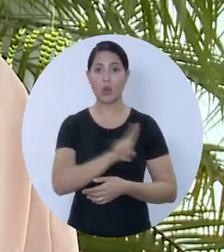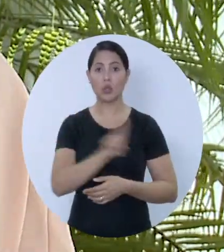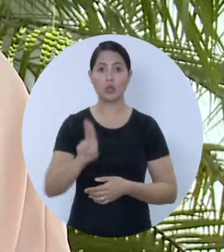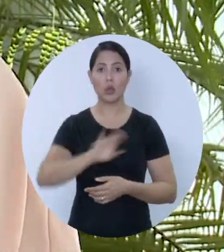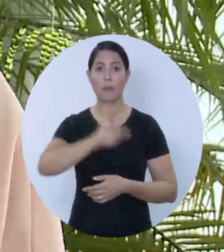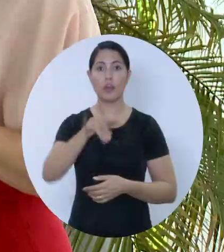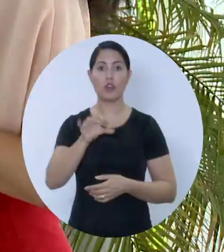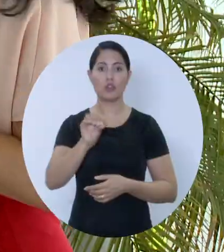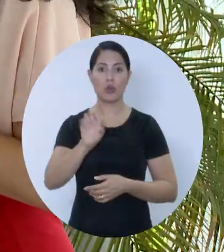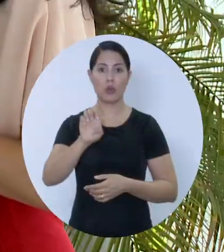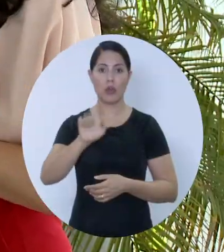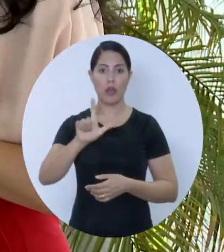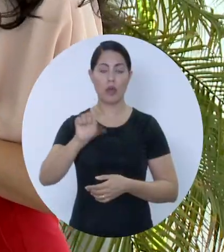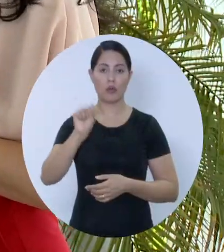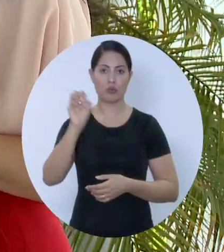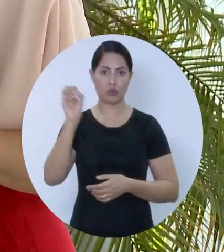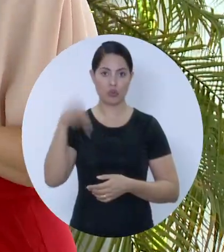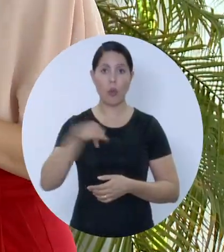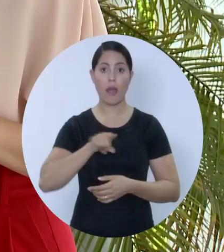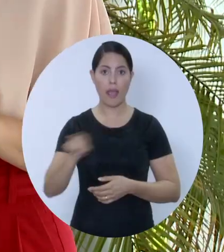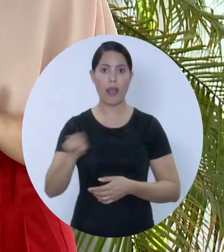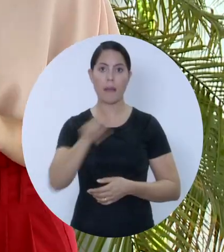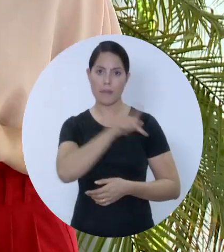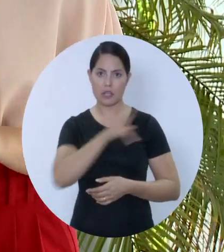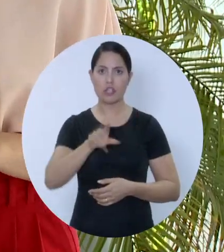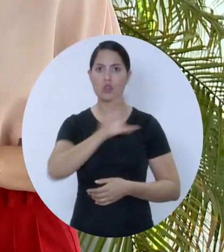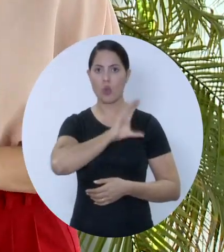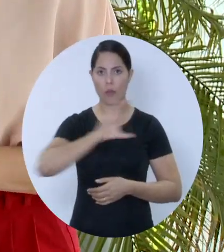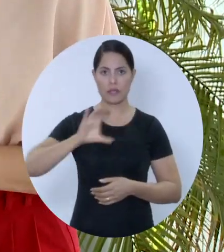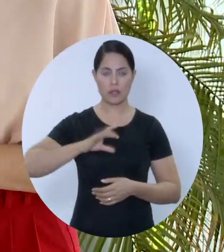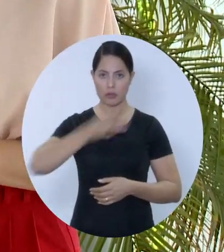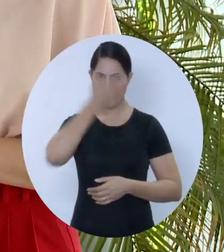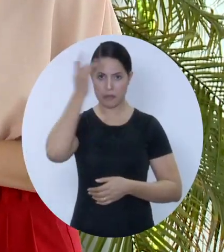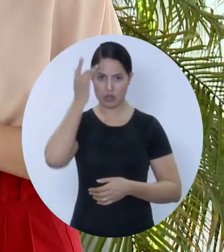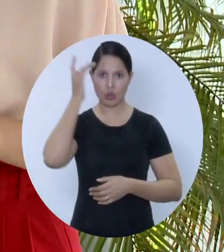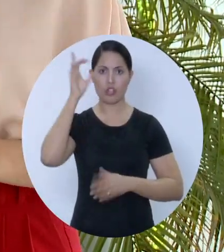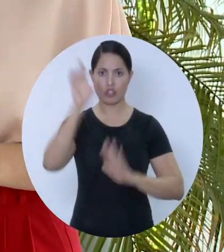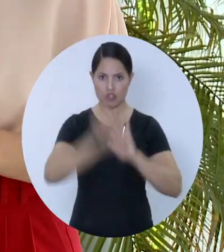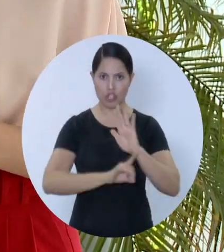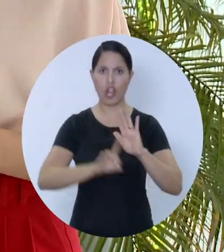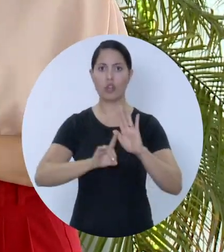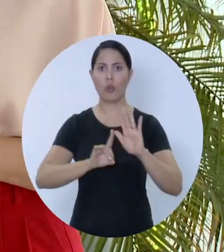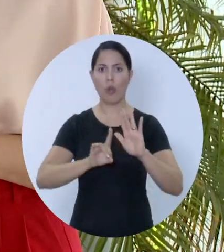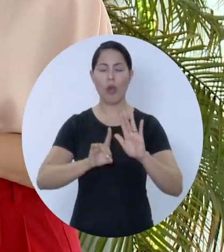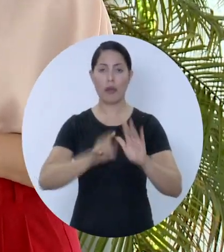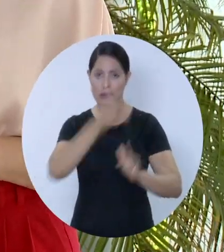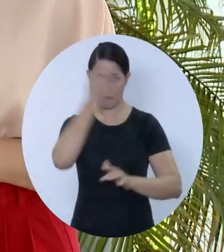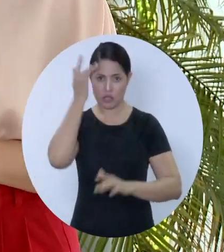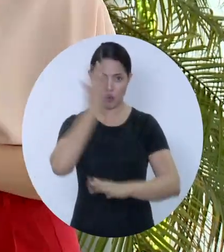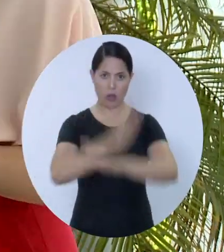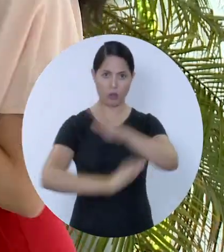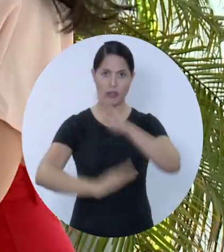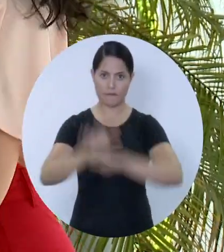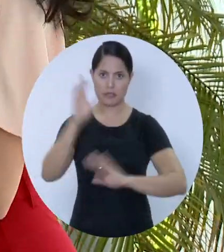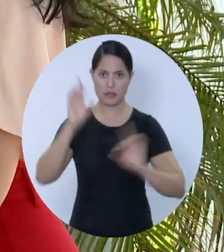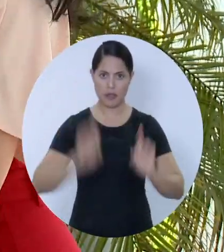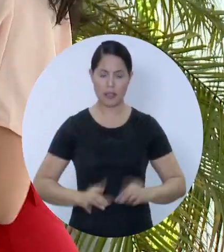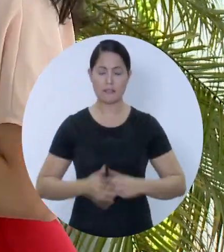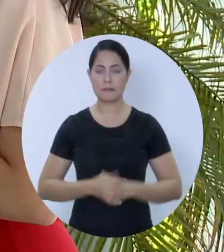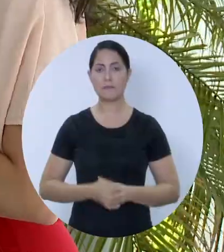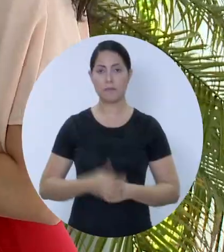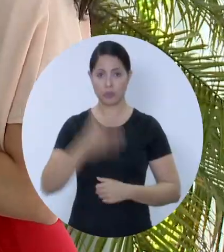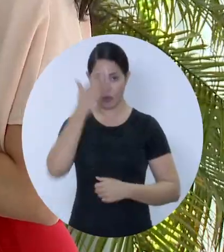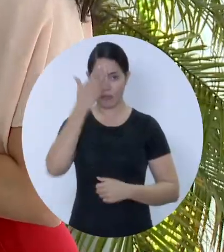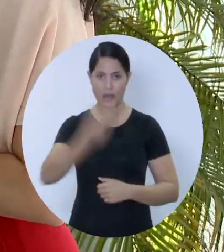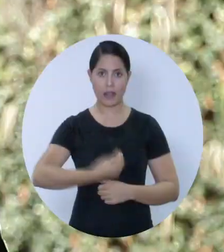conosco a partir de agora é o Dr. Joelson Dias, ele que é presidente da Comissão Nacional dos Direitos da Pessoa com Deficiência. Muito obrigada por